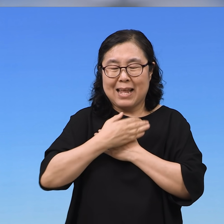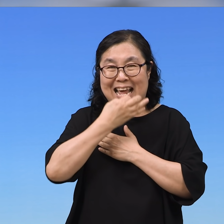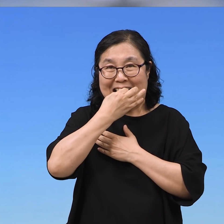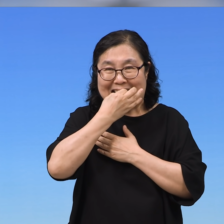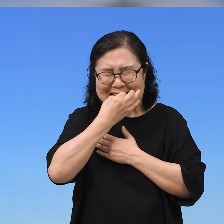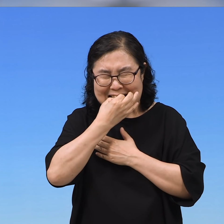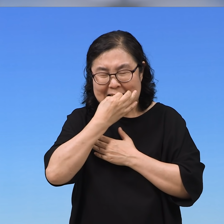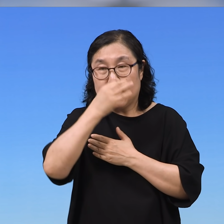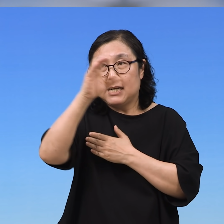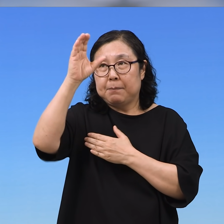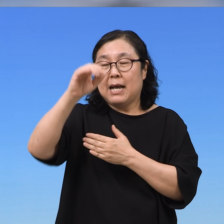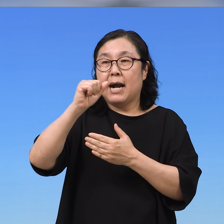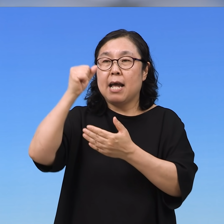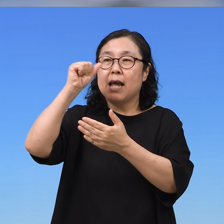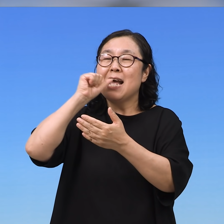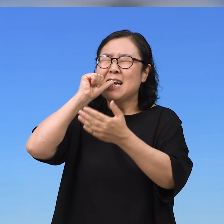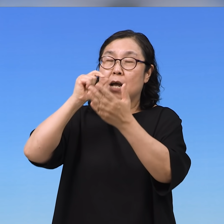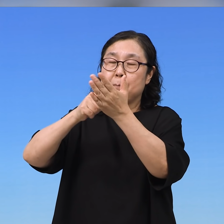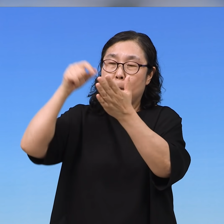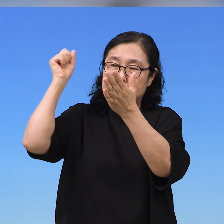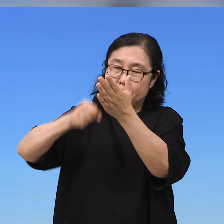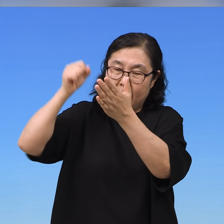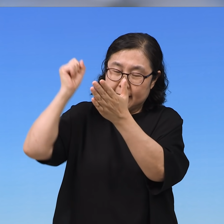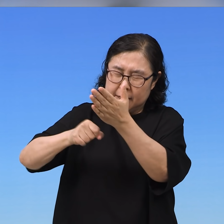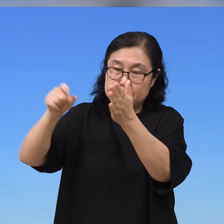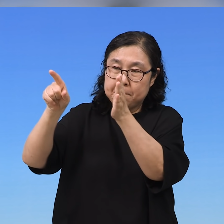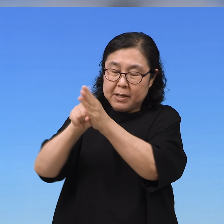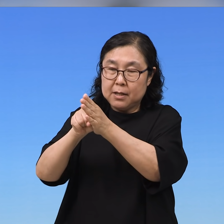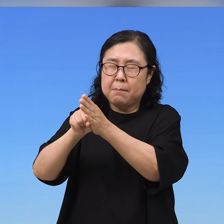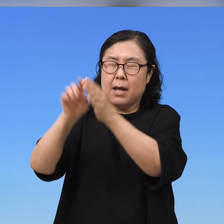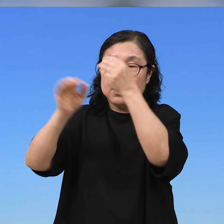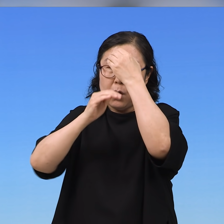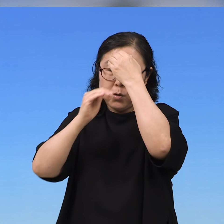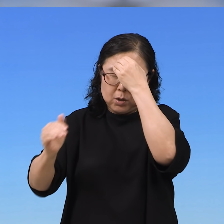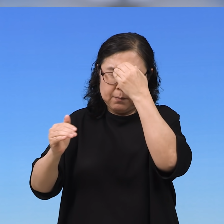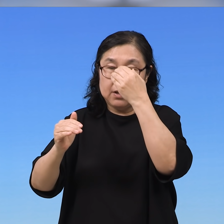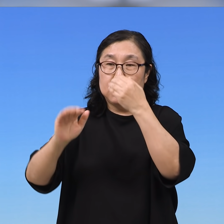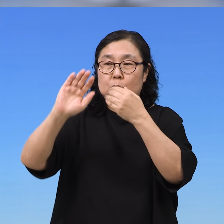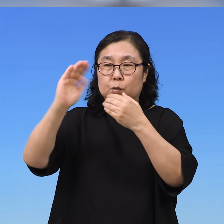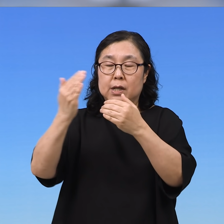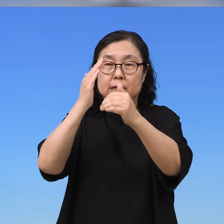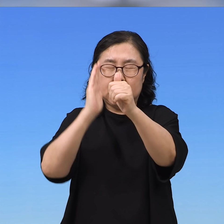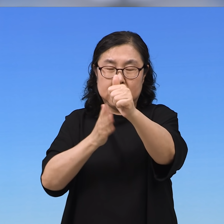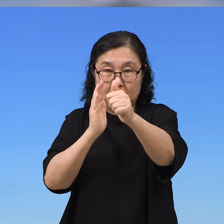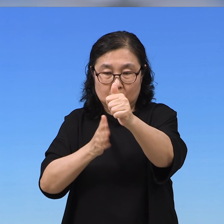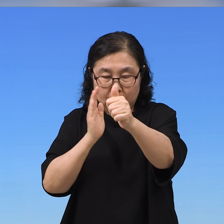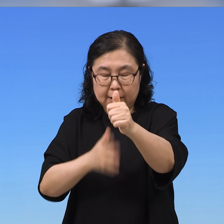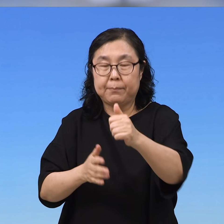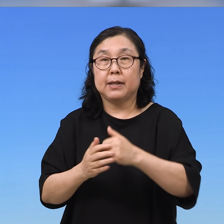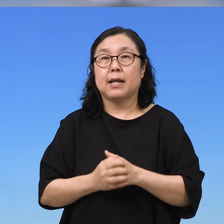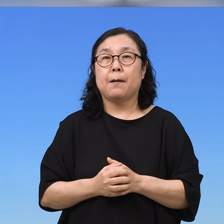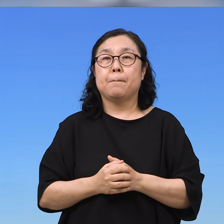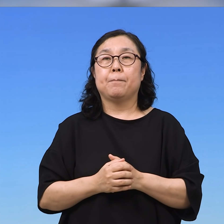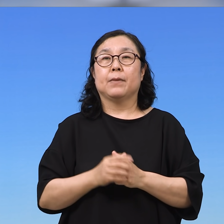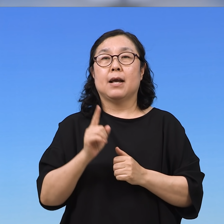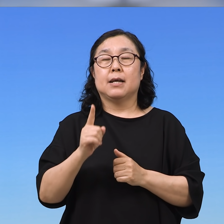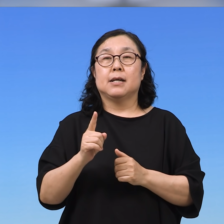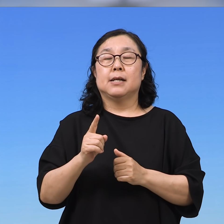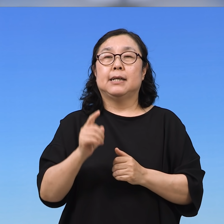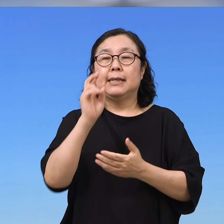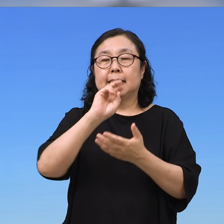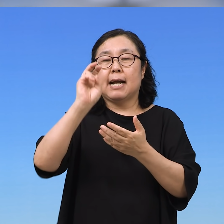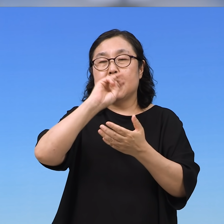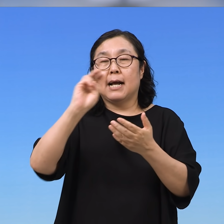박는 믿음의 성도님들 되시기 바랍니다. 이번 특세 내내 은혜 받았던 찬양 다시 부르기 원해요.